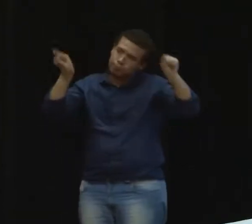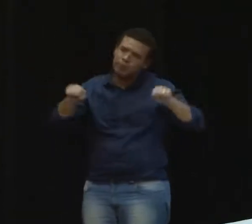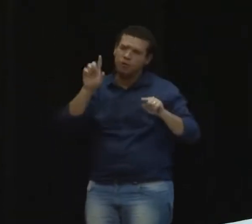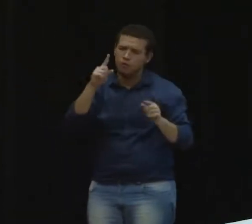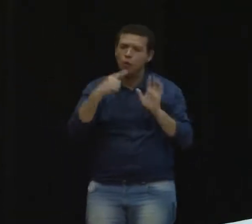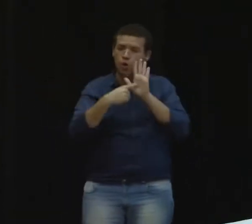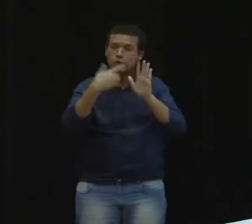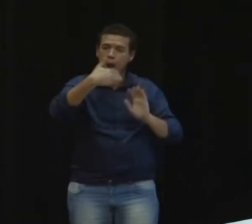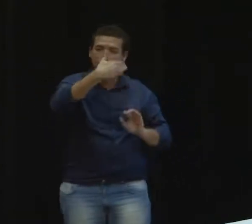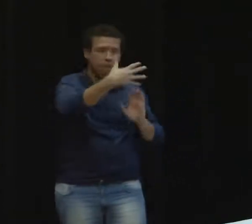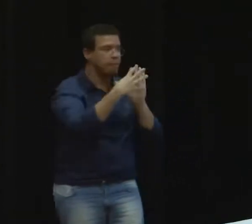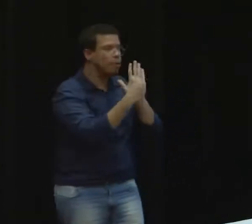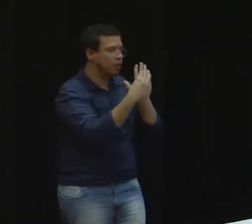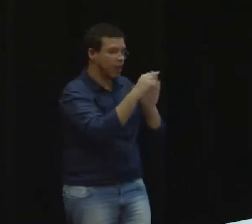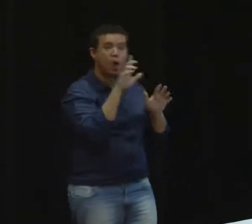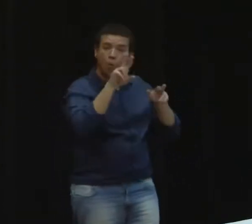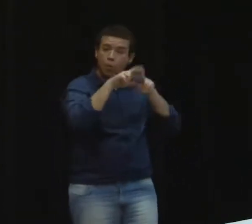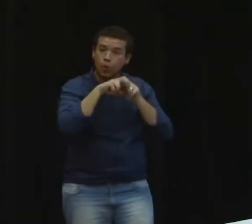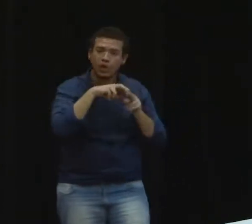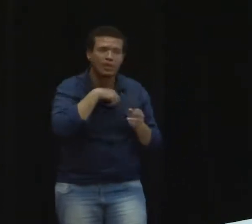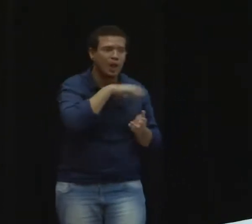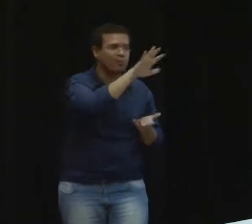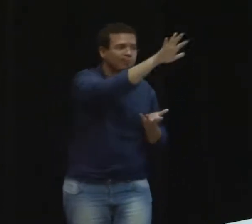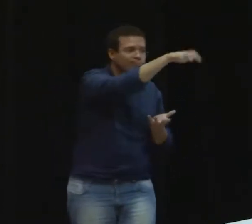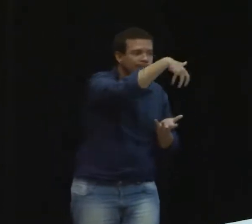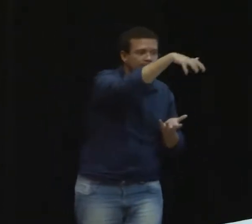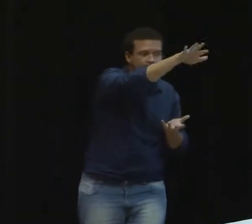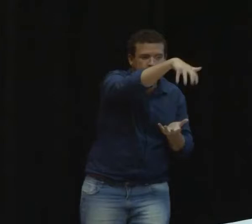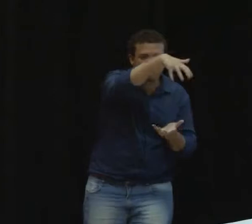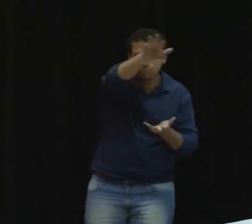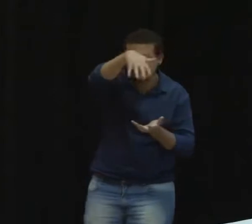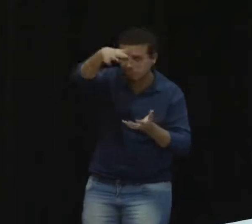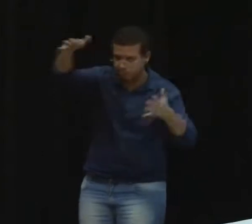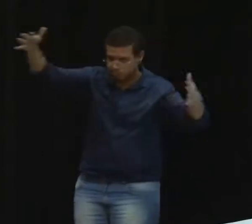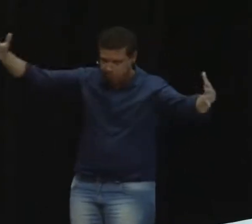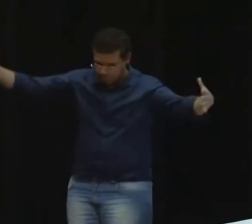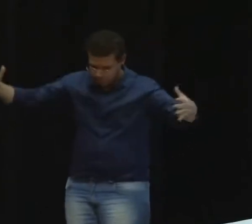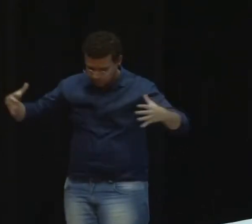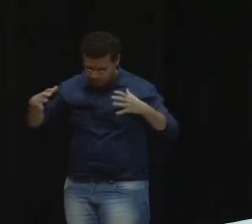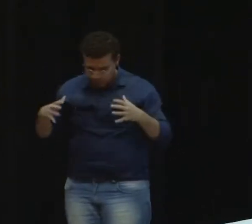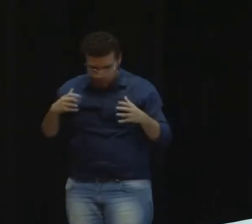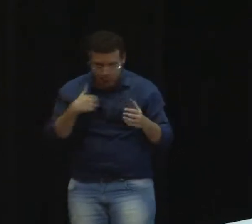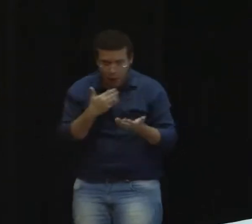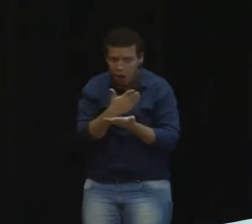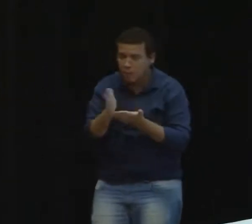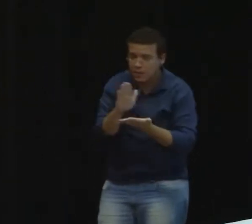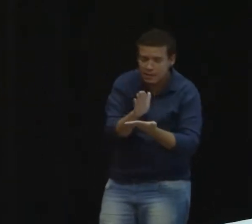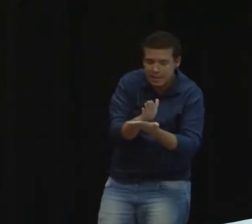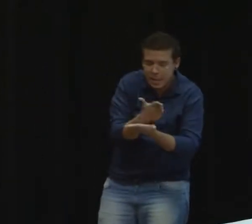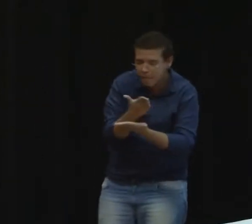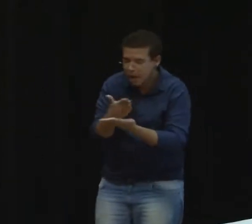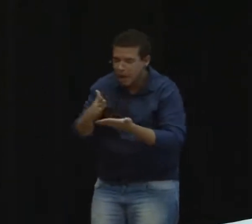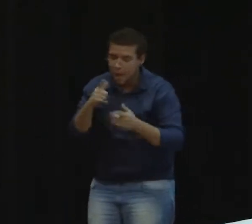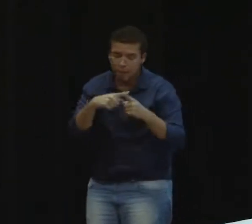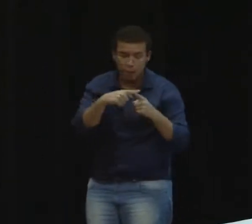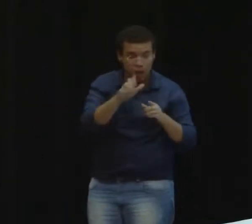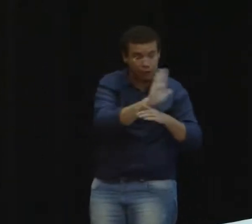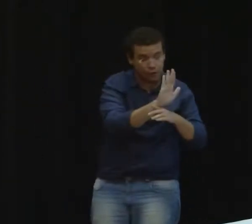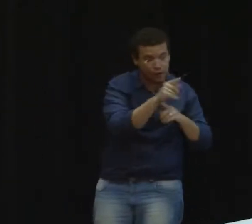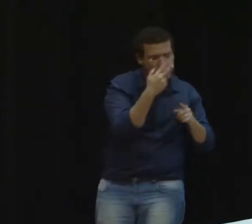Na Argentina, eu vou mostrar alguns modelos. Então, eu fui coletando esses materiais de diversos lugares e